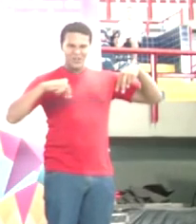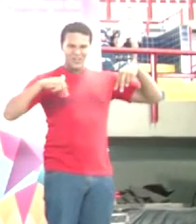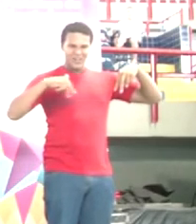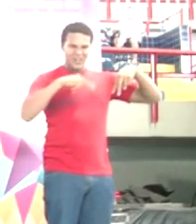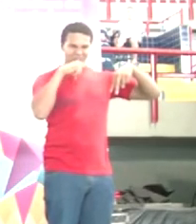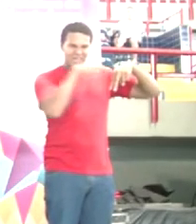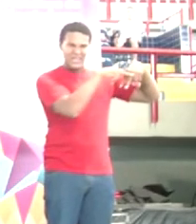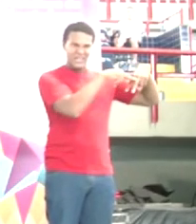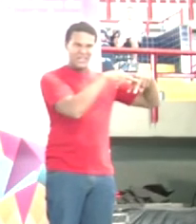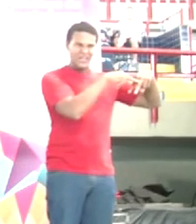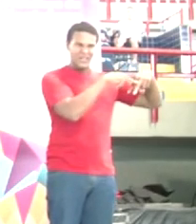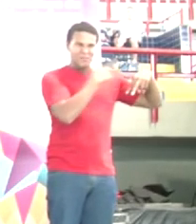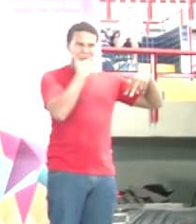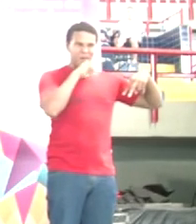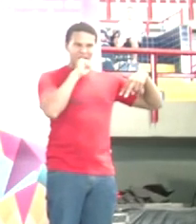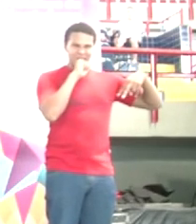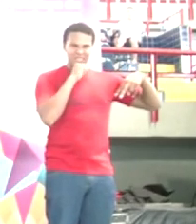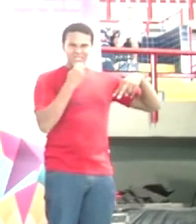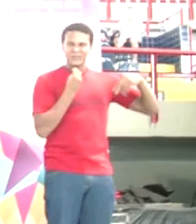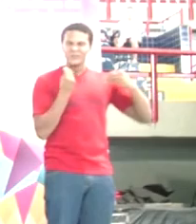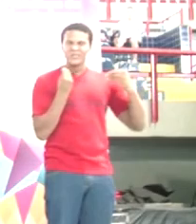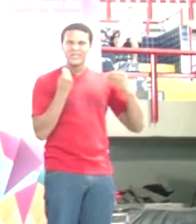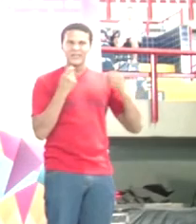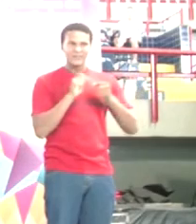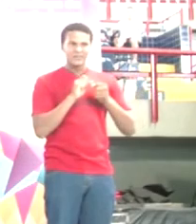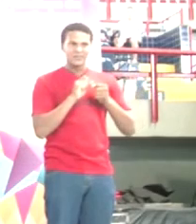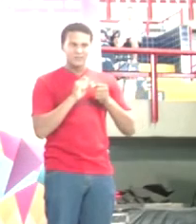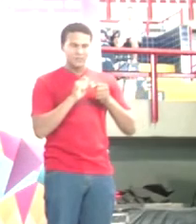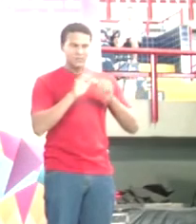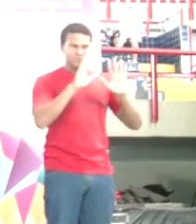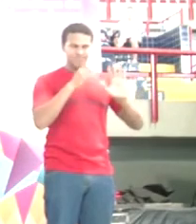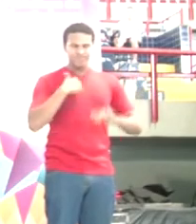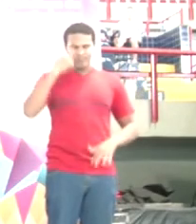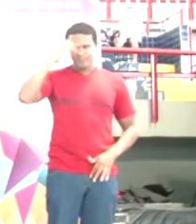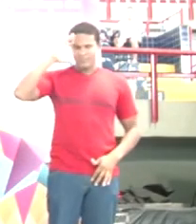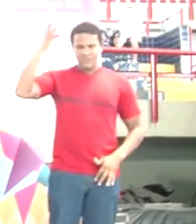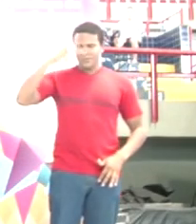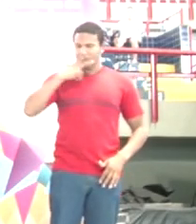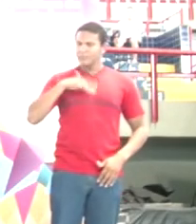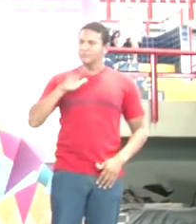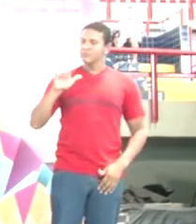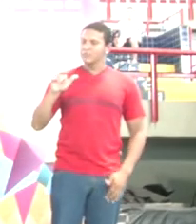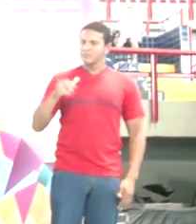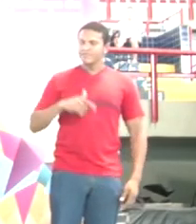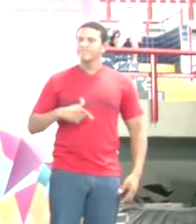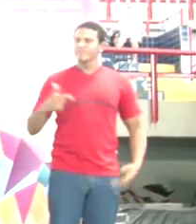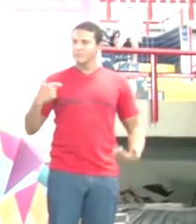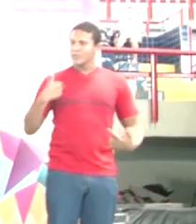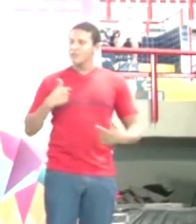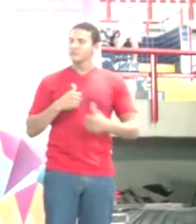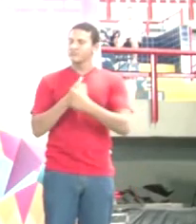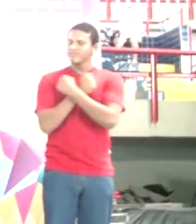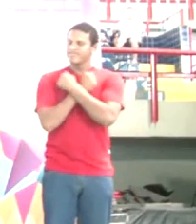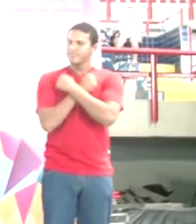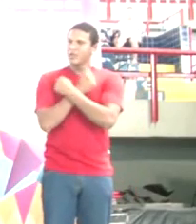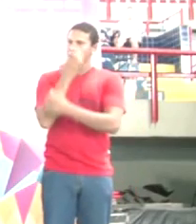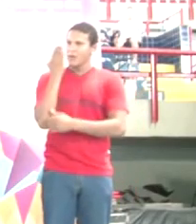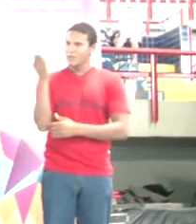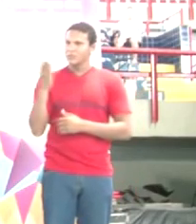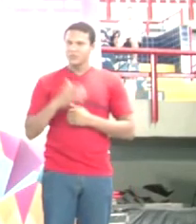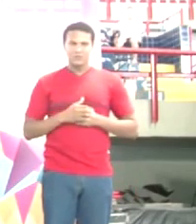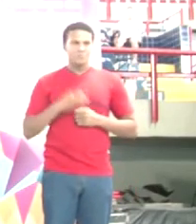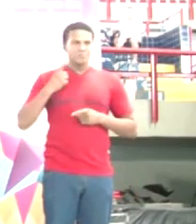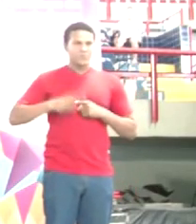foi graças ao seu desafio. E eu quero dar um abraço no senhor, porque essa conquista, ela veio de uma aposta, ela veio de um